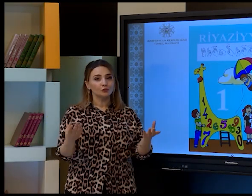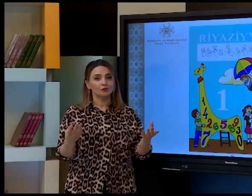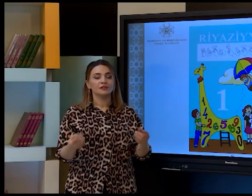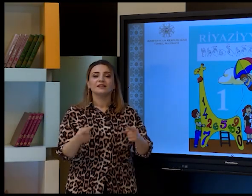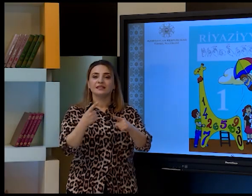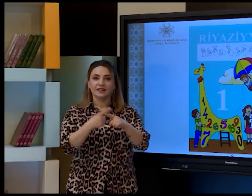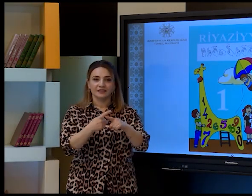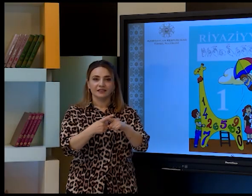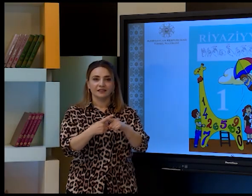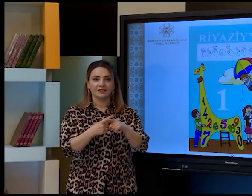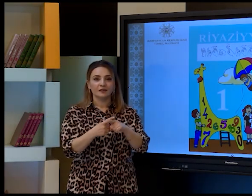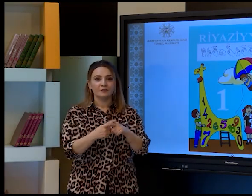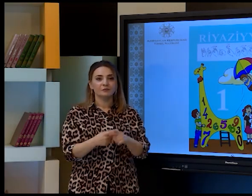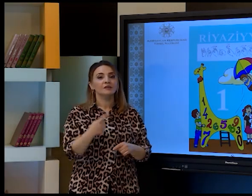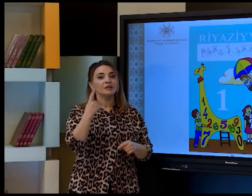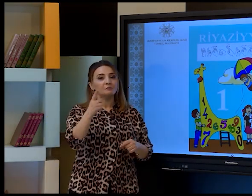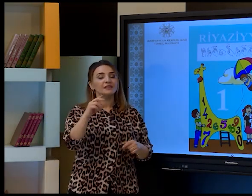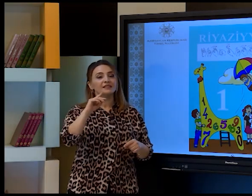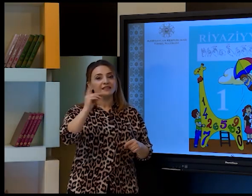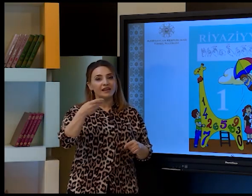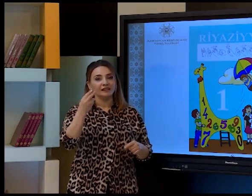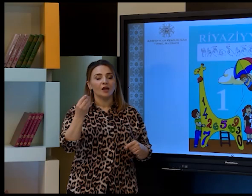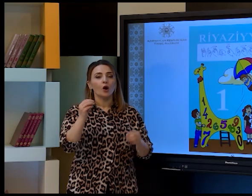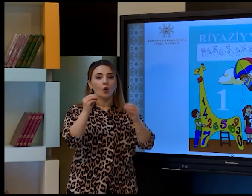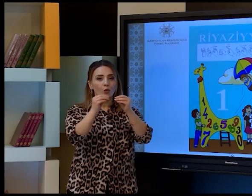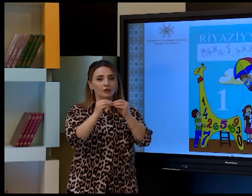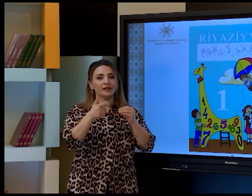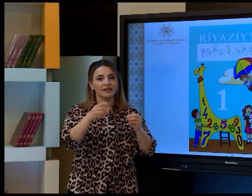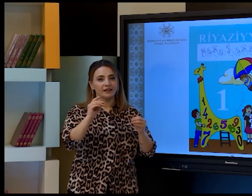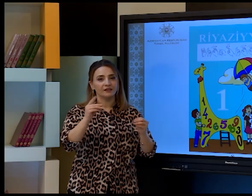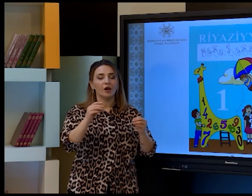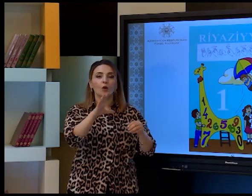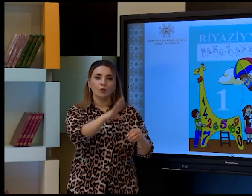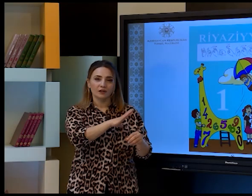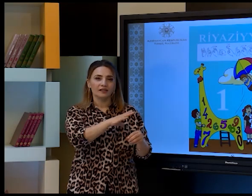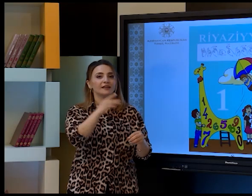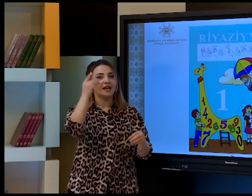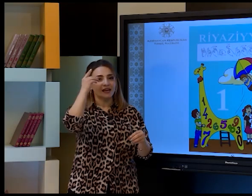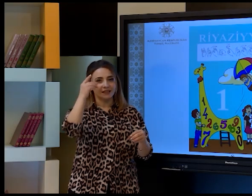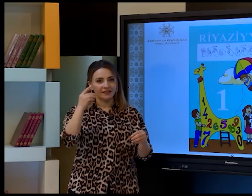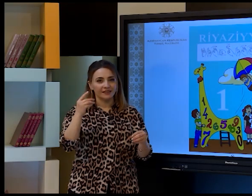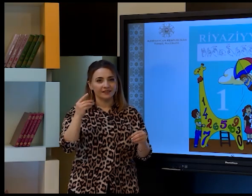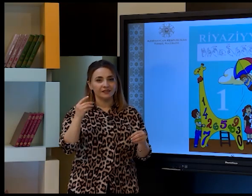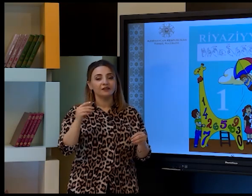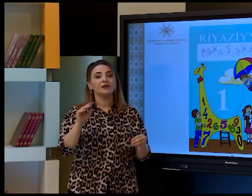Bugün riyaziyyatdan 1-dən 10-a qədər olan ədədləri